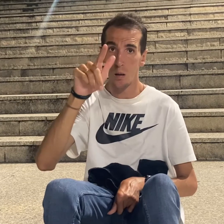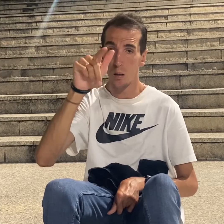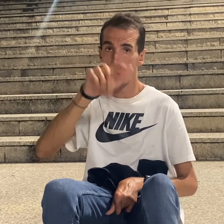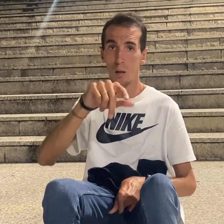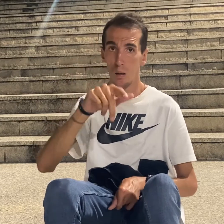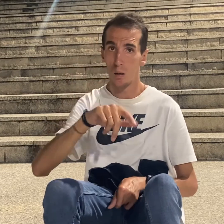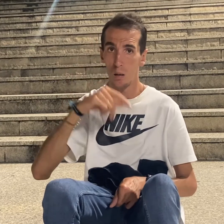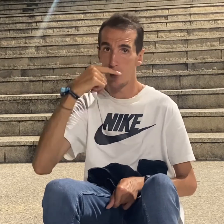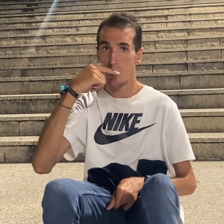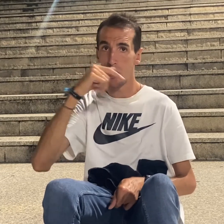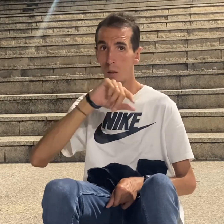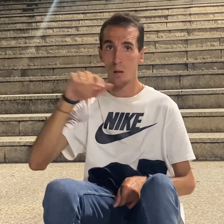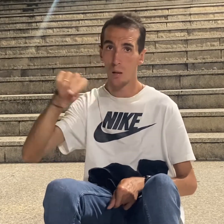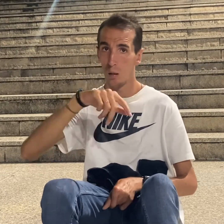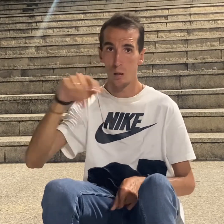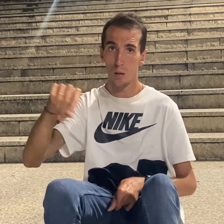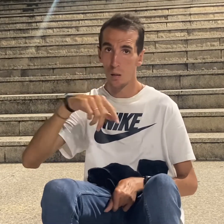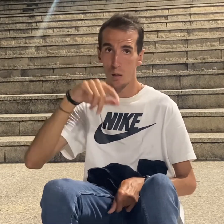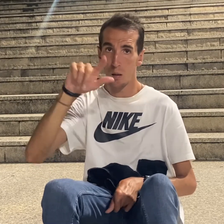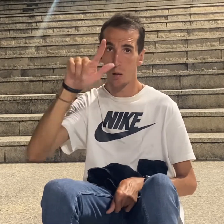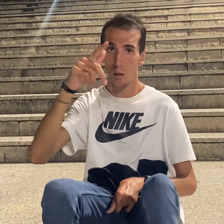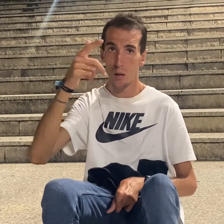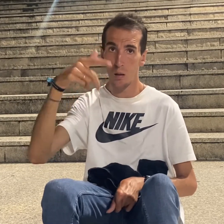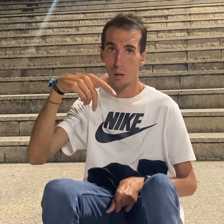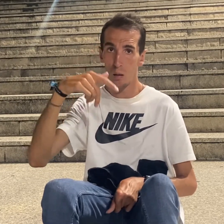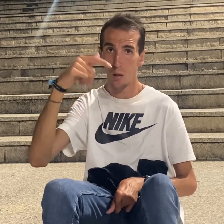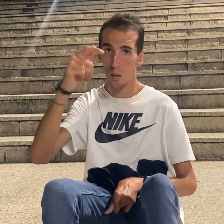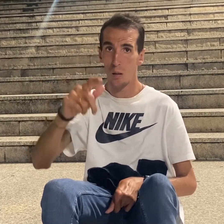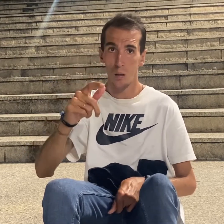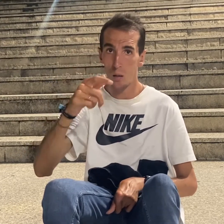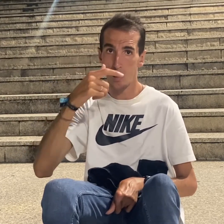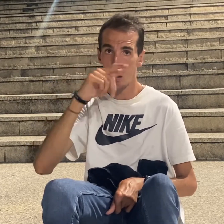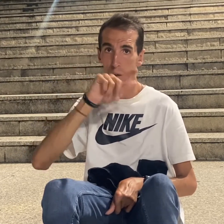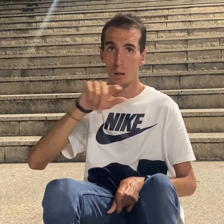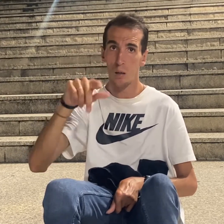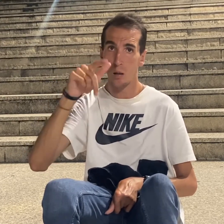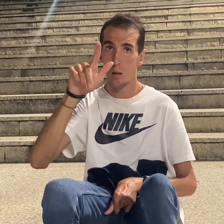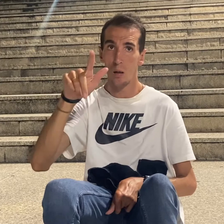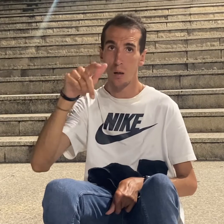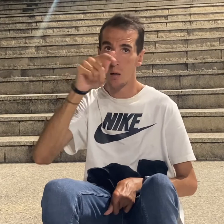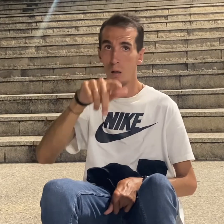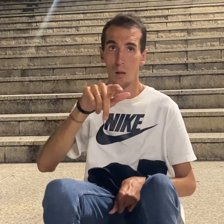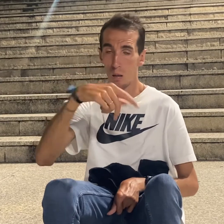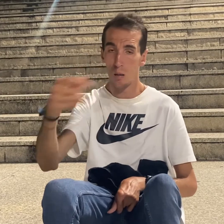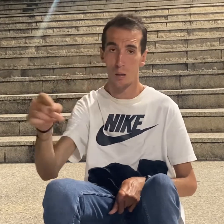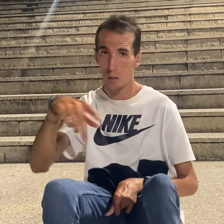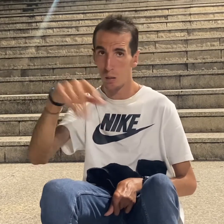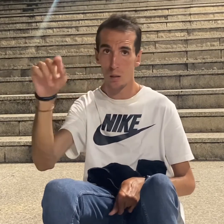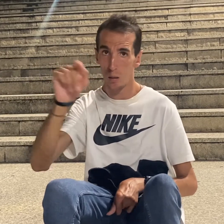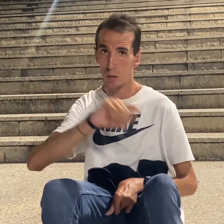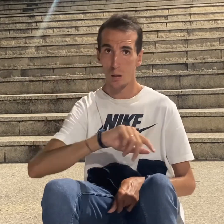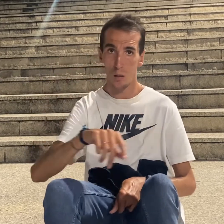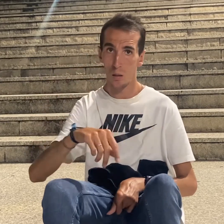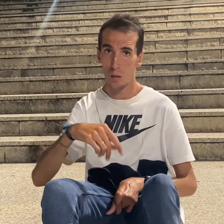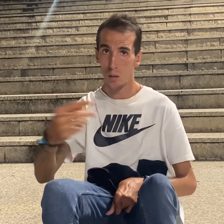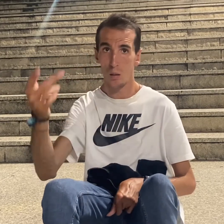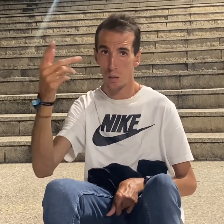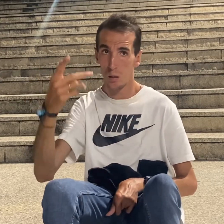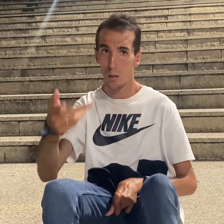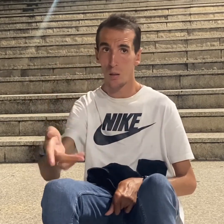de totes aquelles persones que limiteu dia a dia, deixeu-li, sisplau, que ho intenten. Estigueu al costat